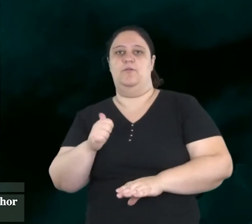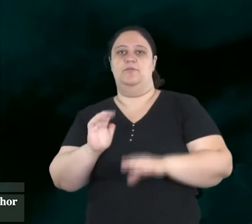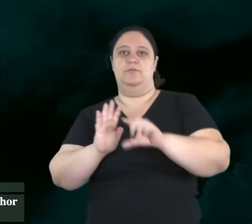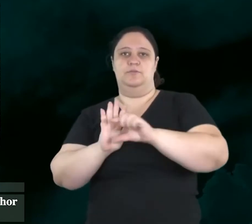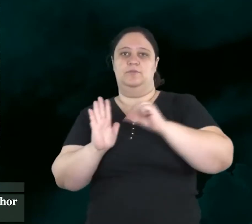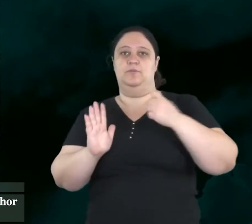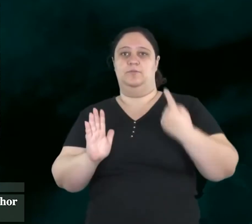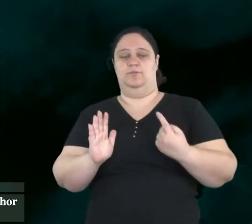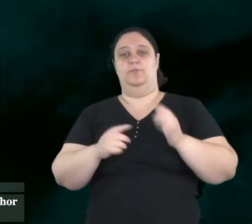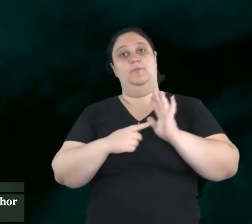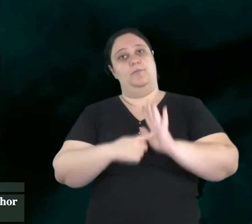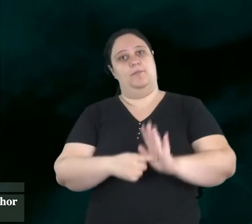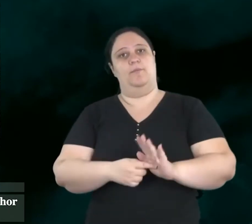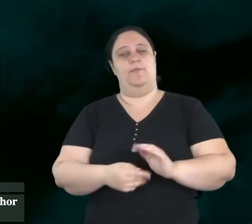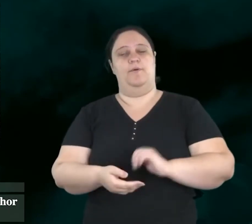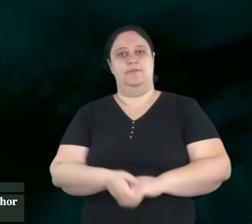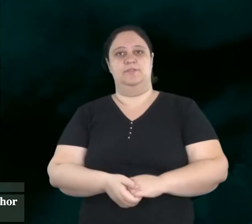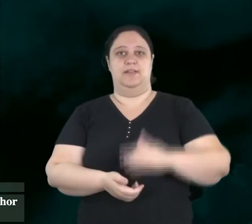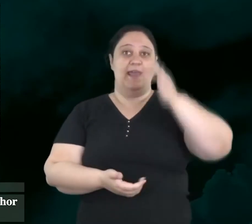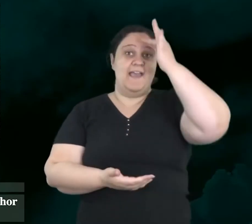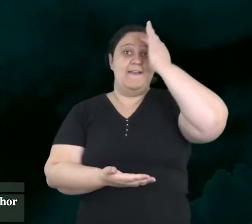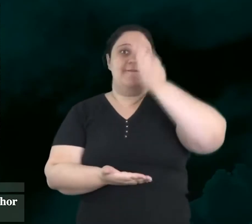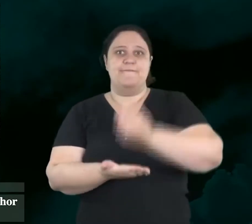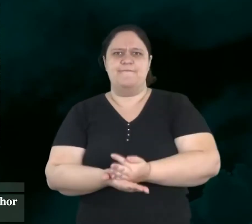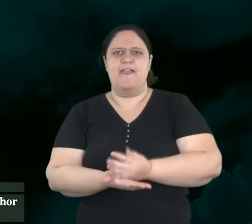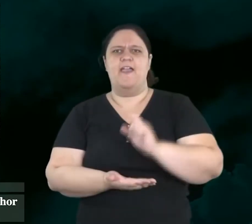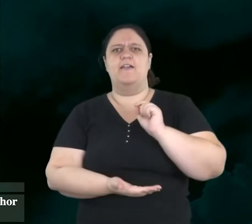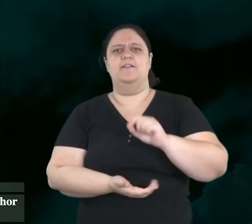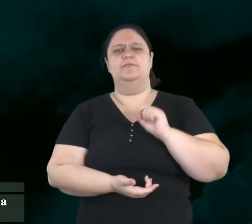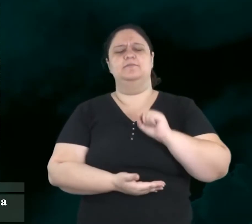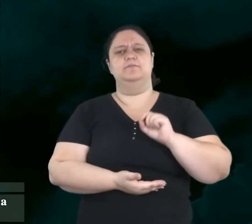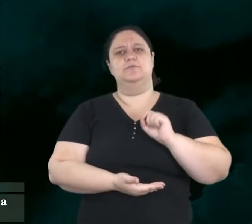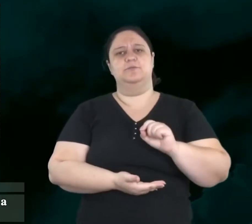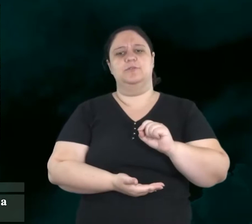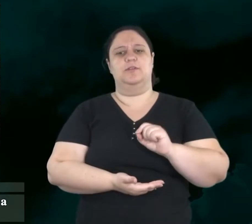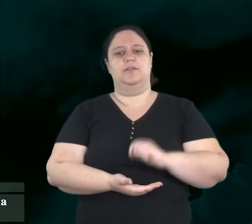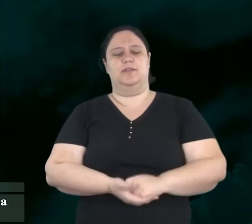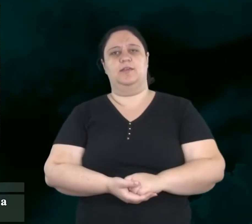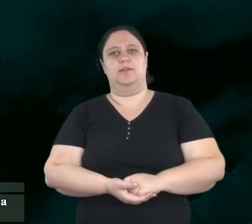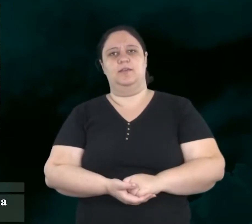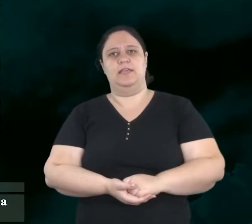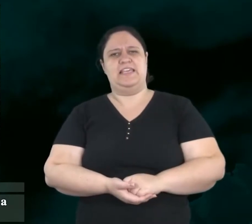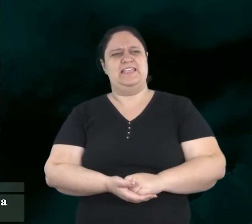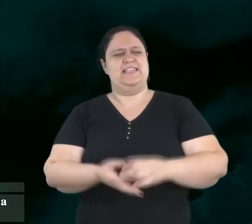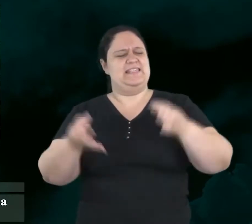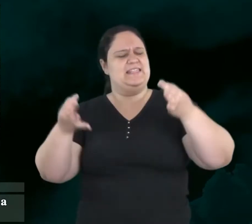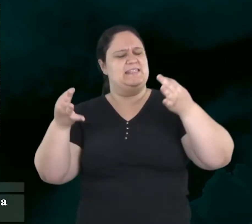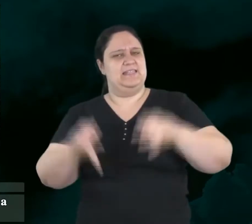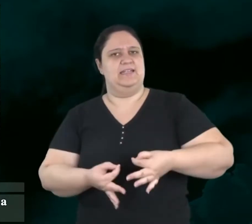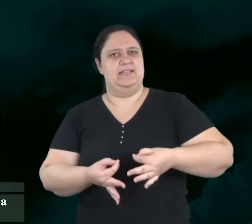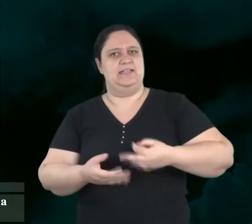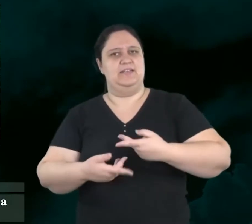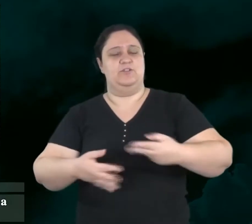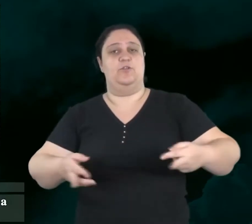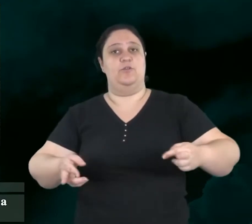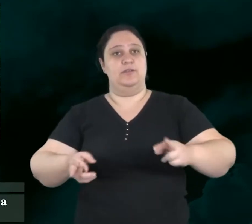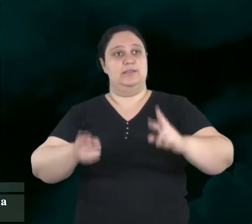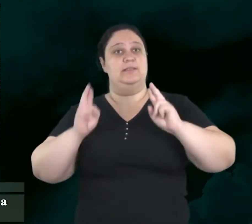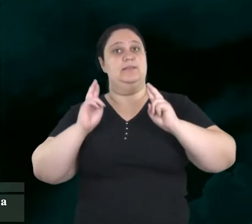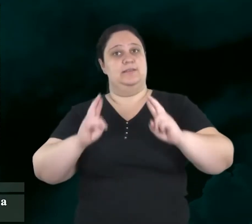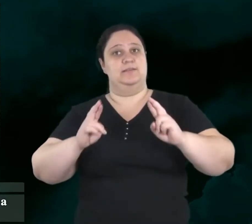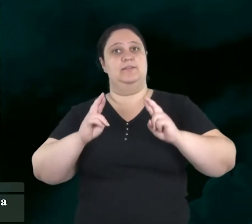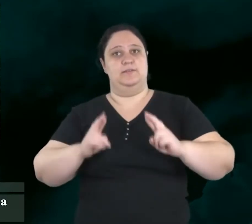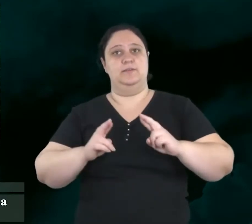ora, a fé é a certeza de coisas que se esperam, a